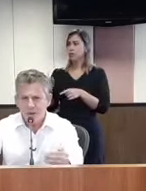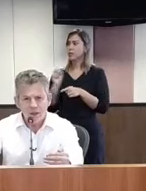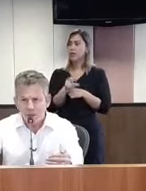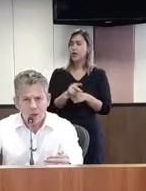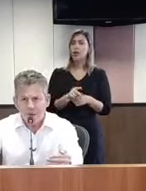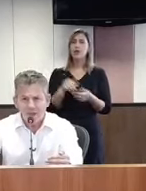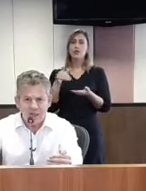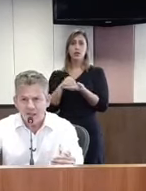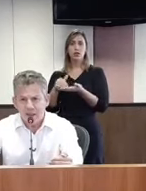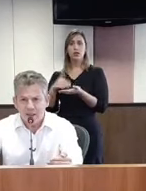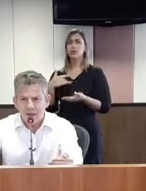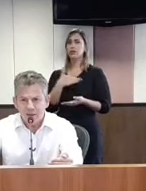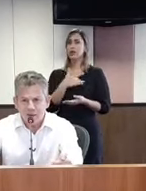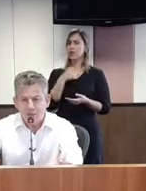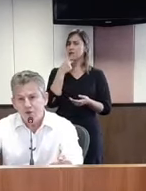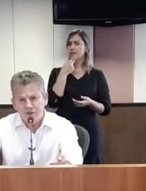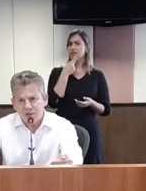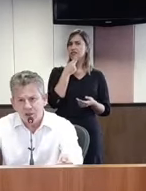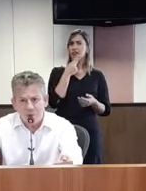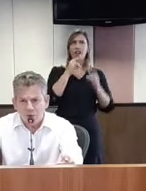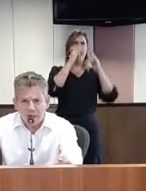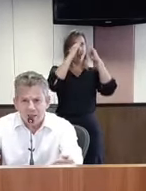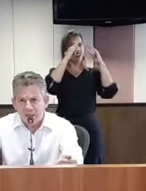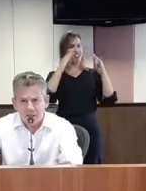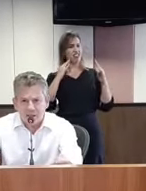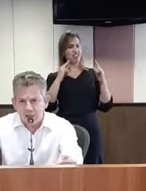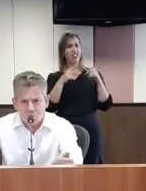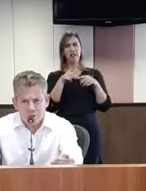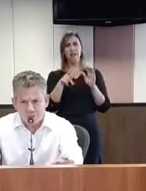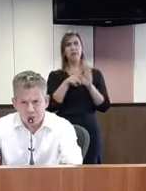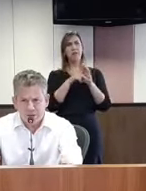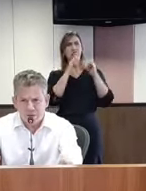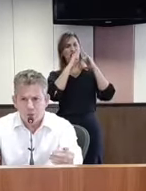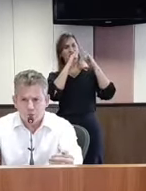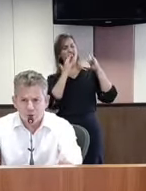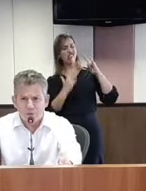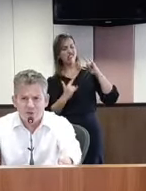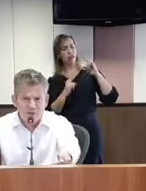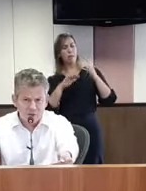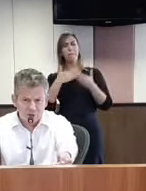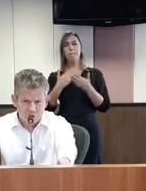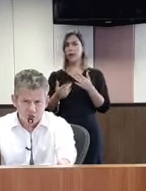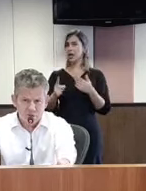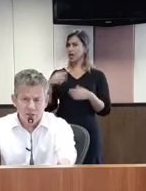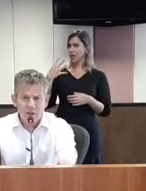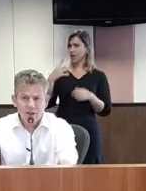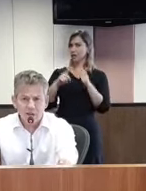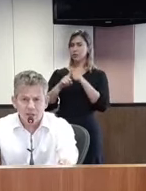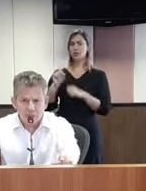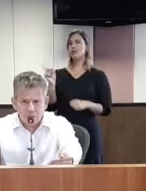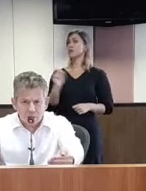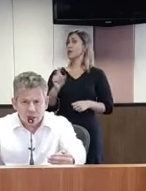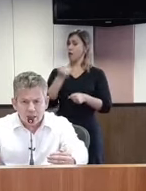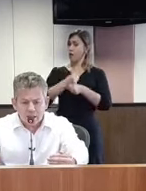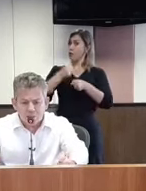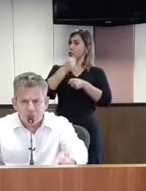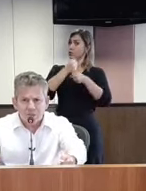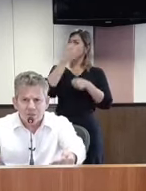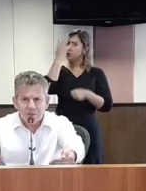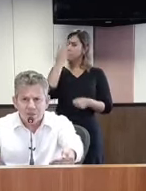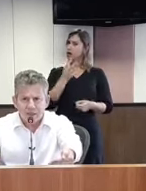aqui, não é uma tenda que depois vai ser desmontada daqui 3-4 meses. É uma construção definitiva que queremos ter aí